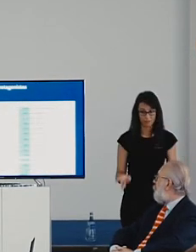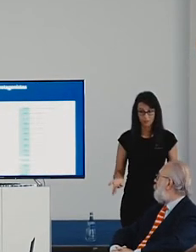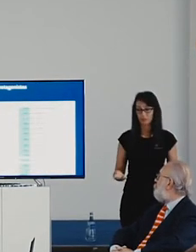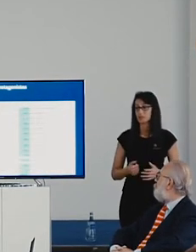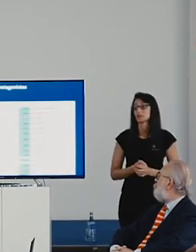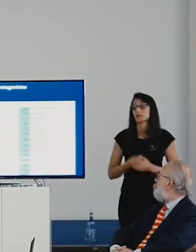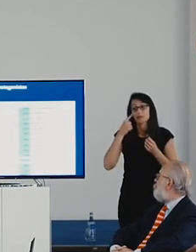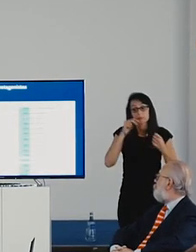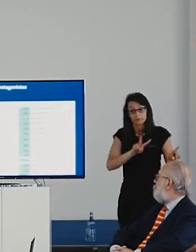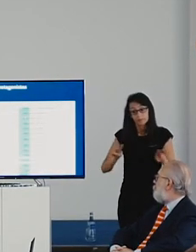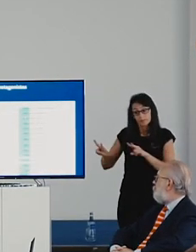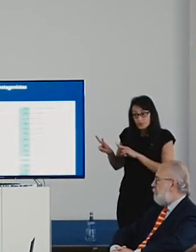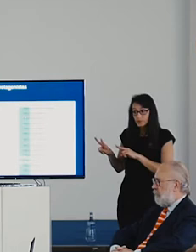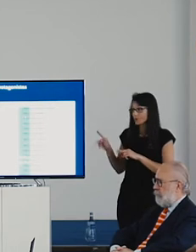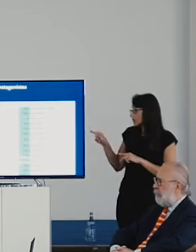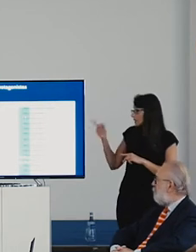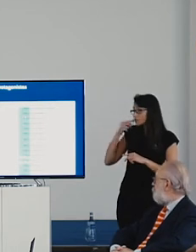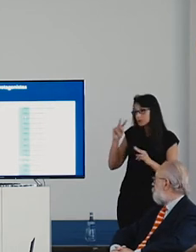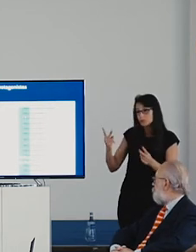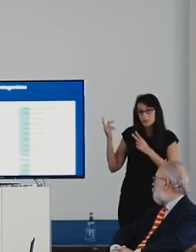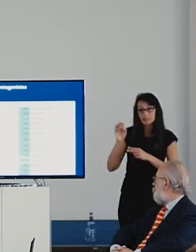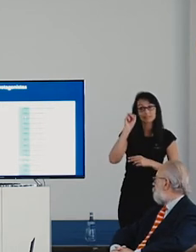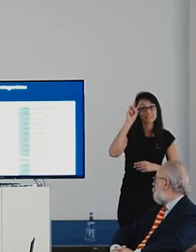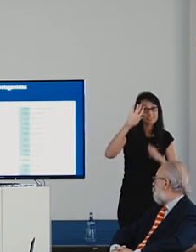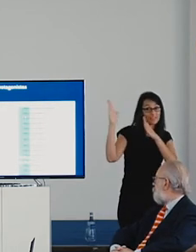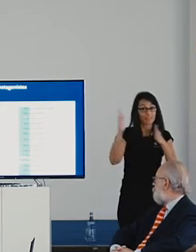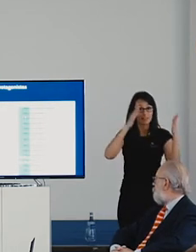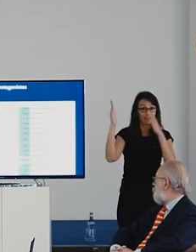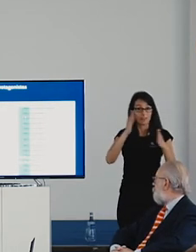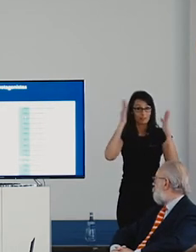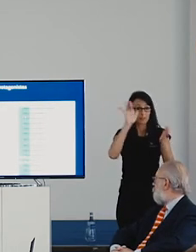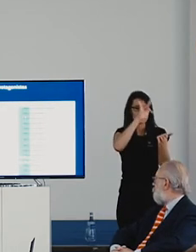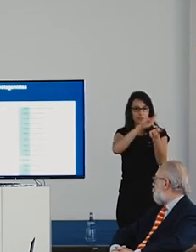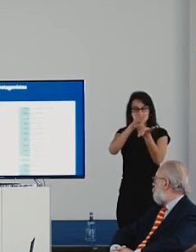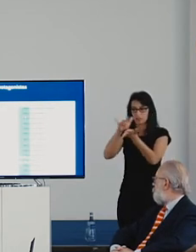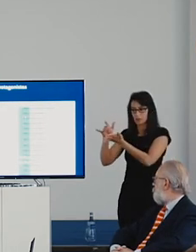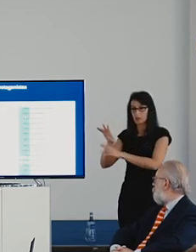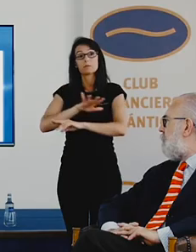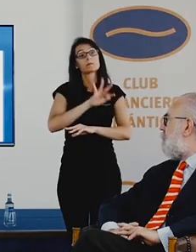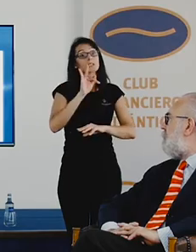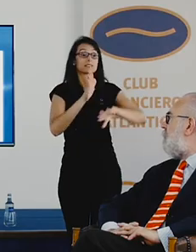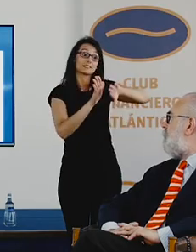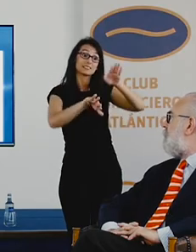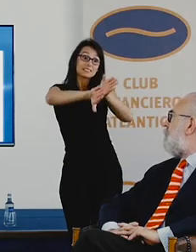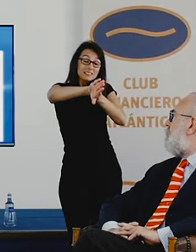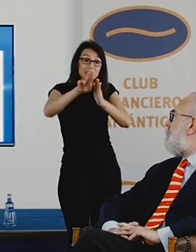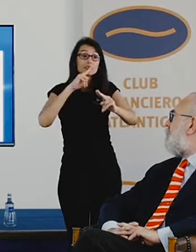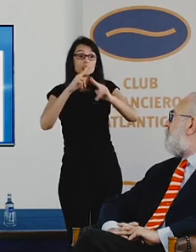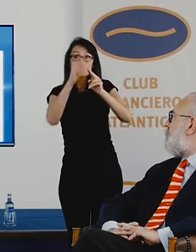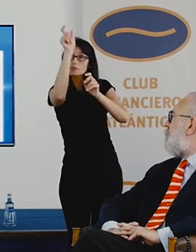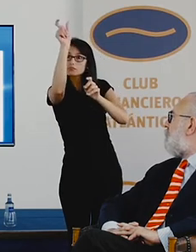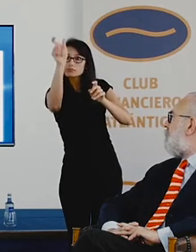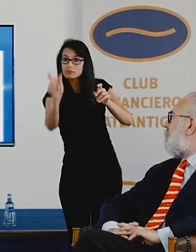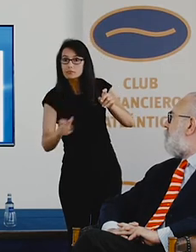Ahí tenéis un poco, bueno, ahí tenéis las 13 etapas, cómo van a ser y qué días, y los nombres de la derecha son las